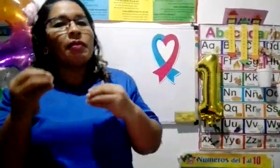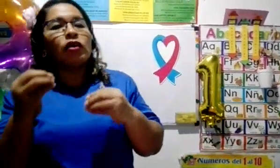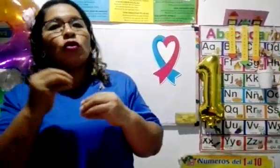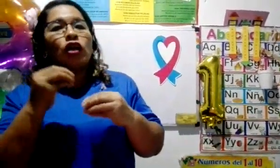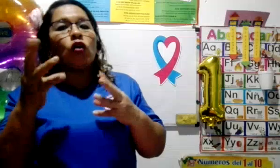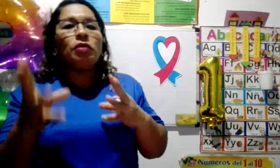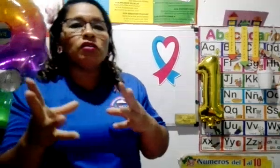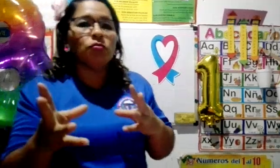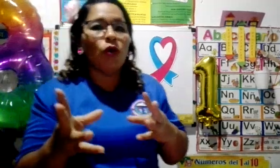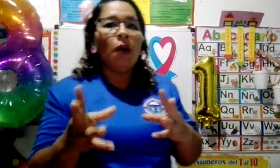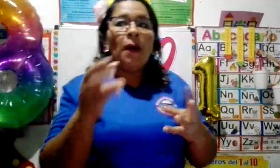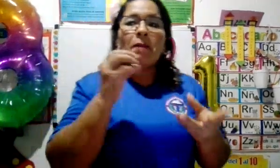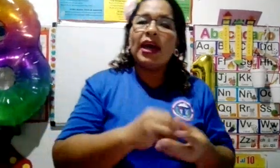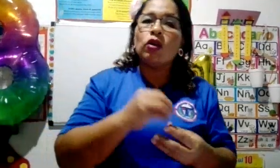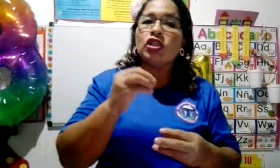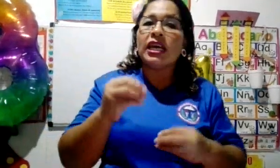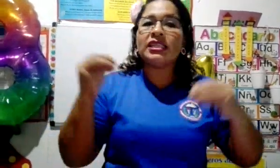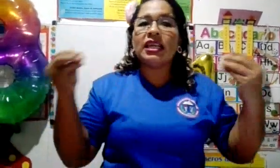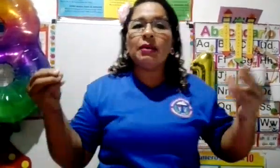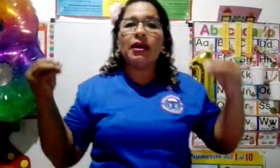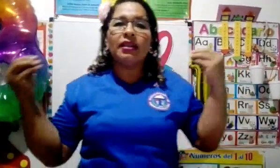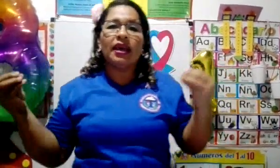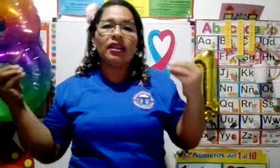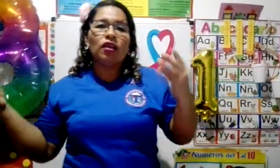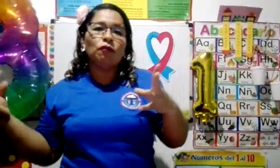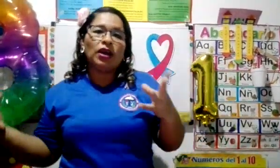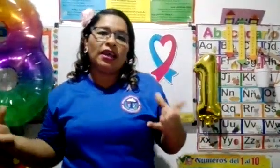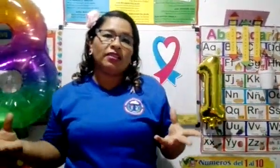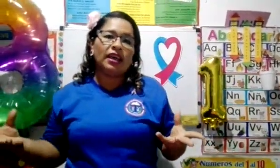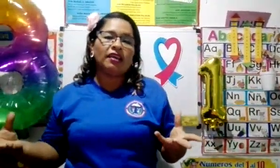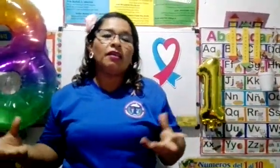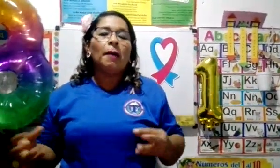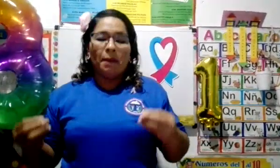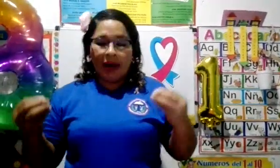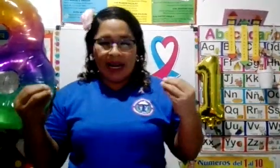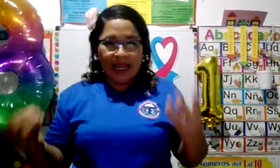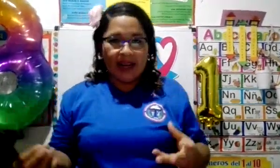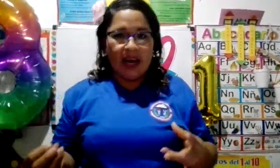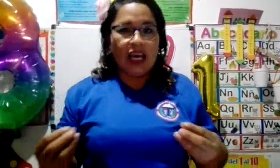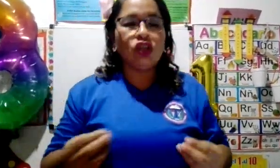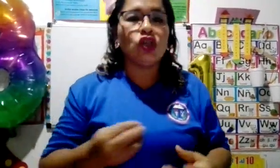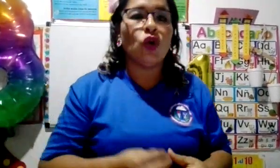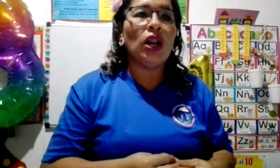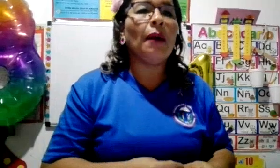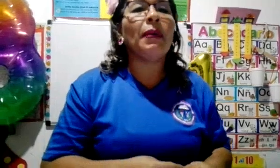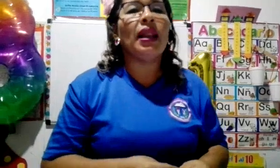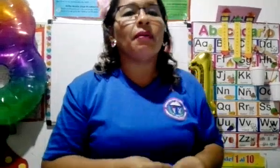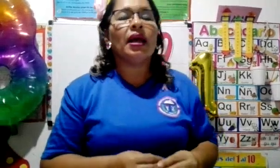hablando de lo mismo, pero se escriben de diferentes maneras. Estas son las palabras